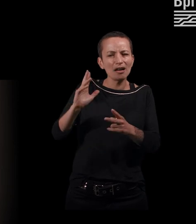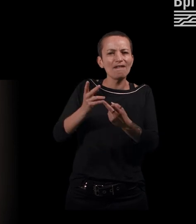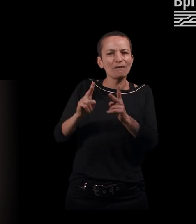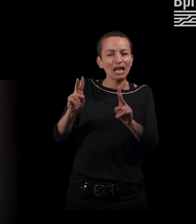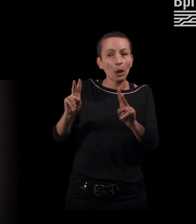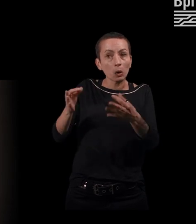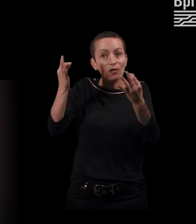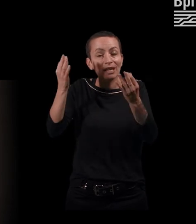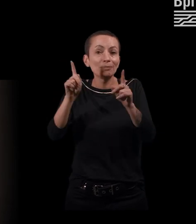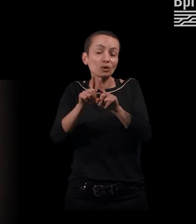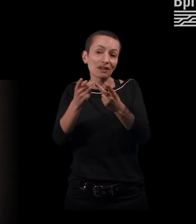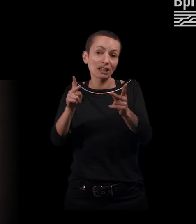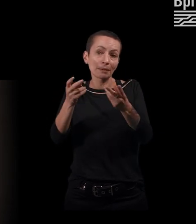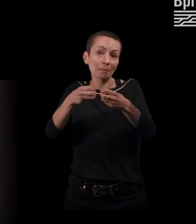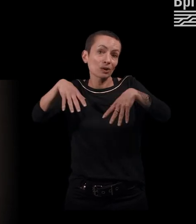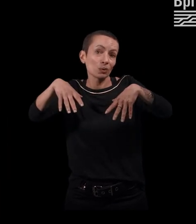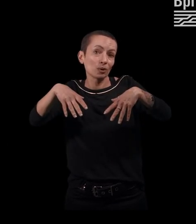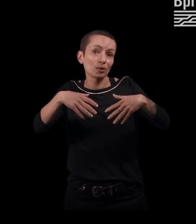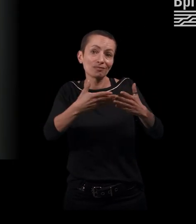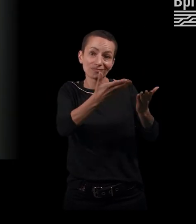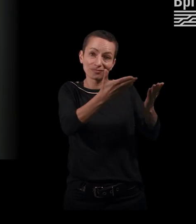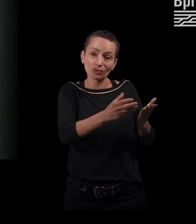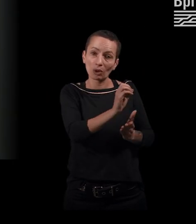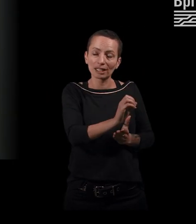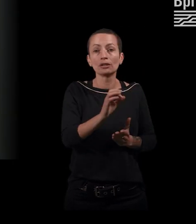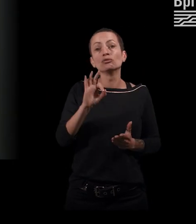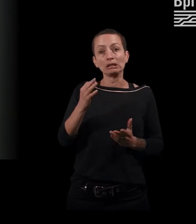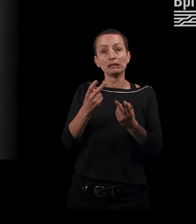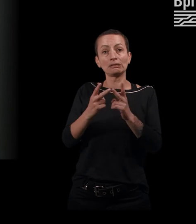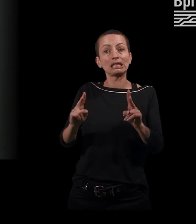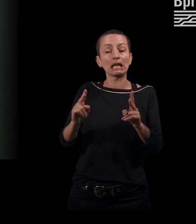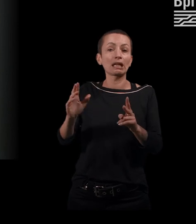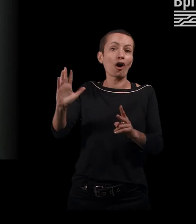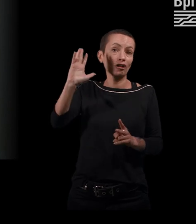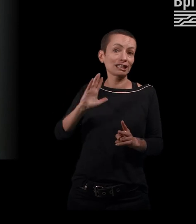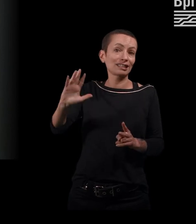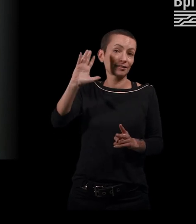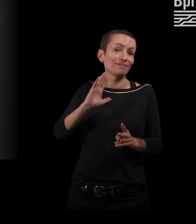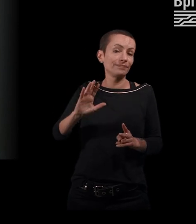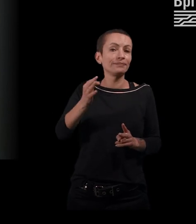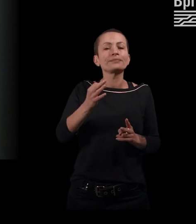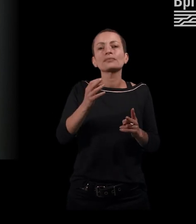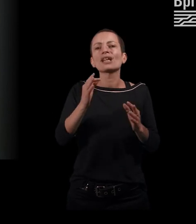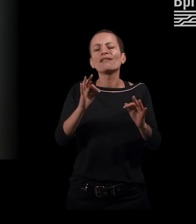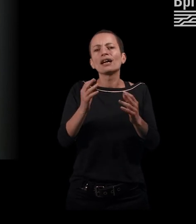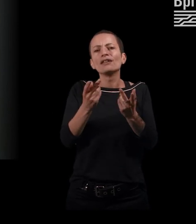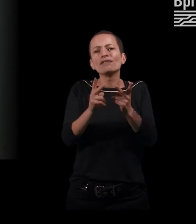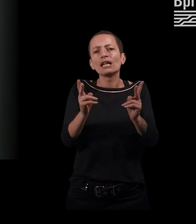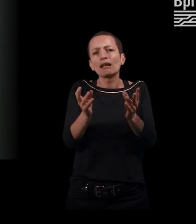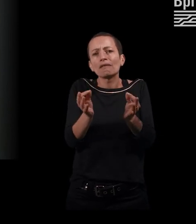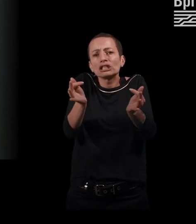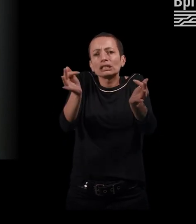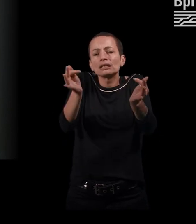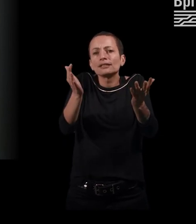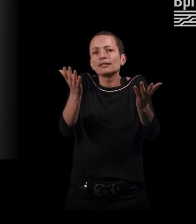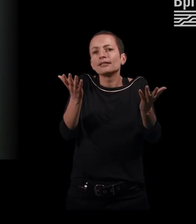perdue aussi, Ougarit. Oui, une cité antique. Alors oui, la fragilité des villes, c'est vrai qu'on a